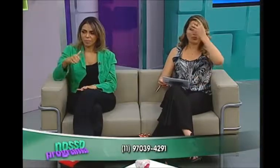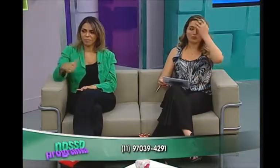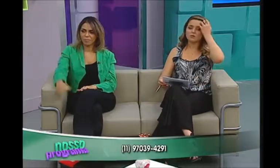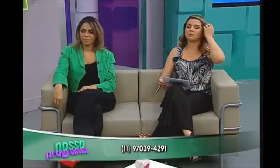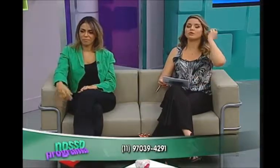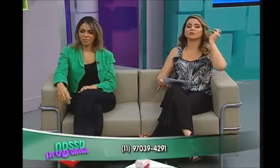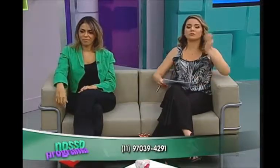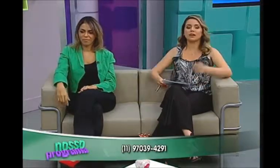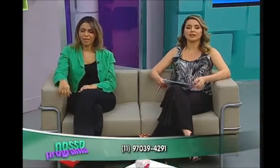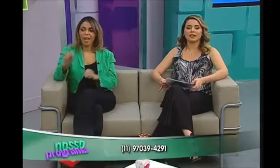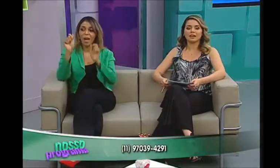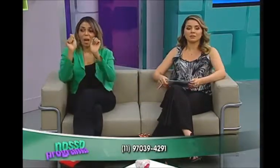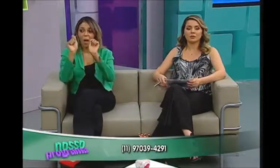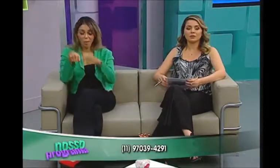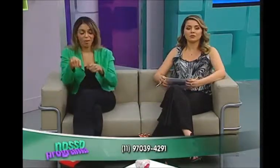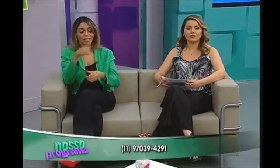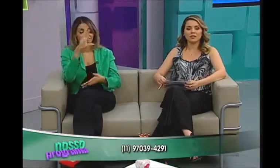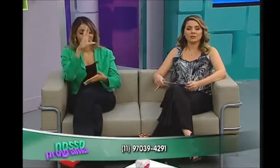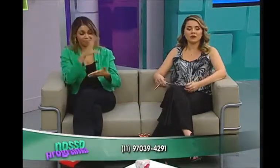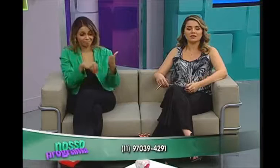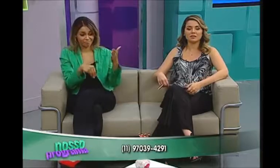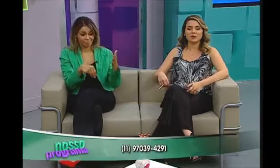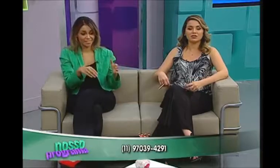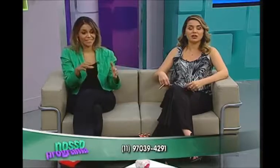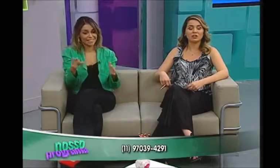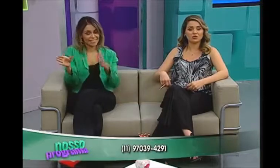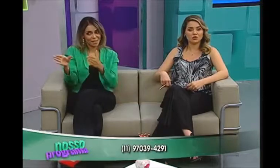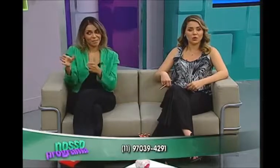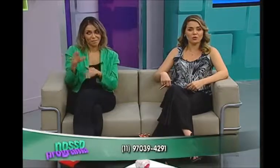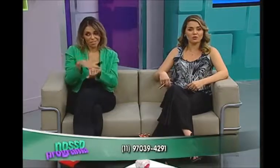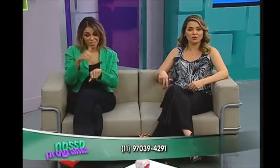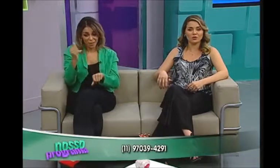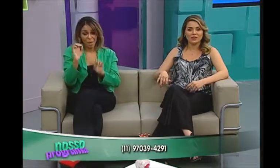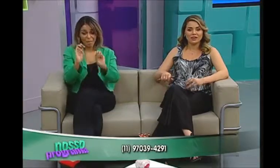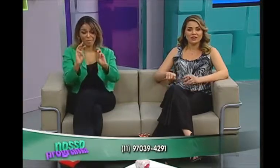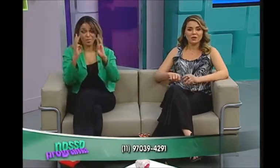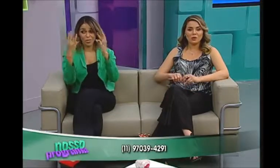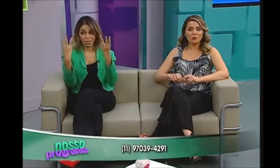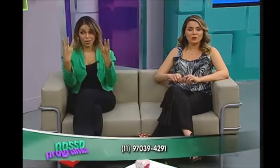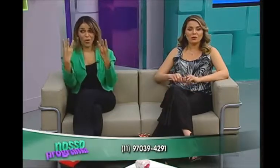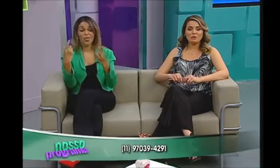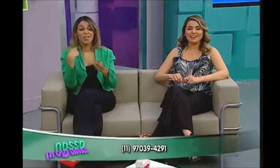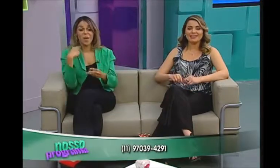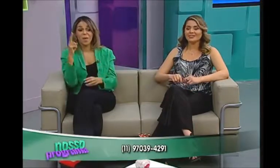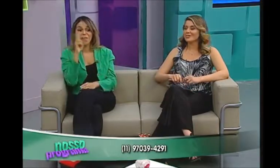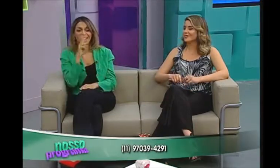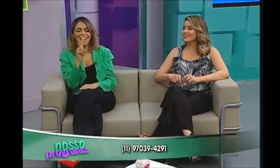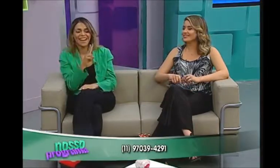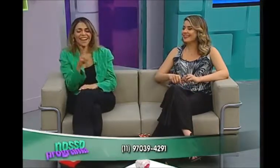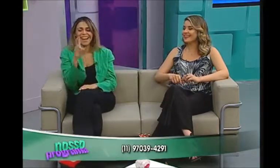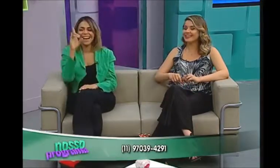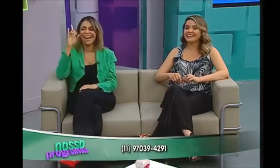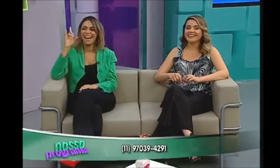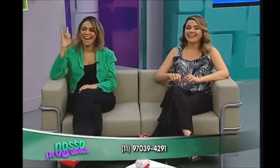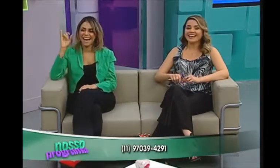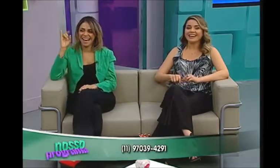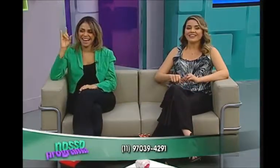4291. Você pode contratar ela para, inclusive, participar de vários shows, viu? Eu acompanho a Mari no Instagram, ela